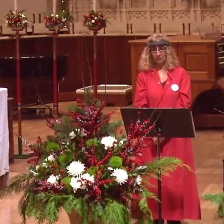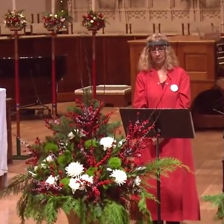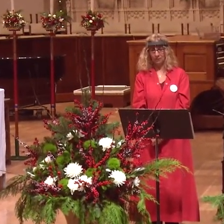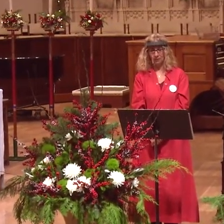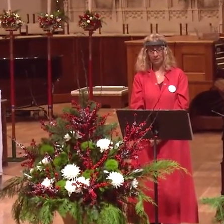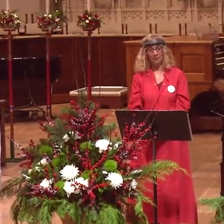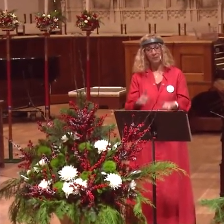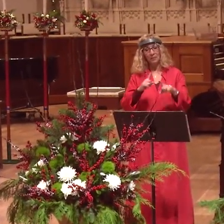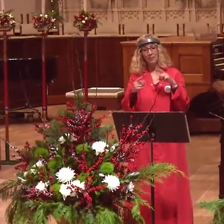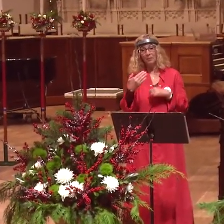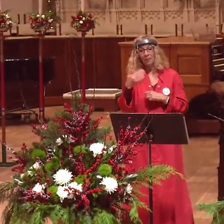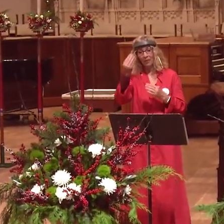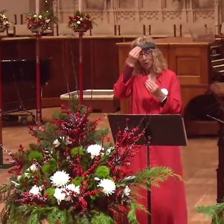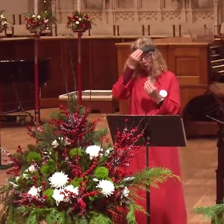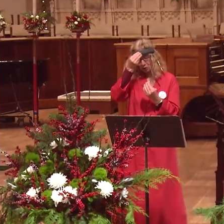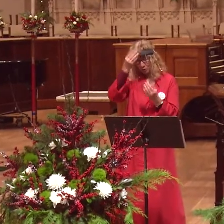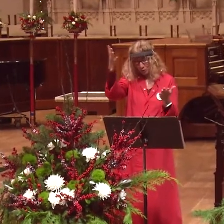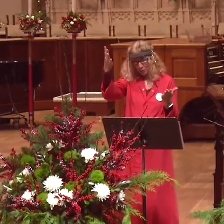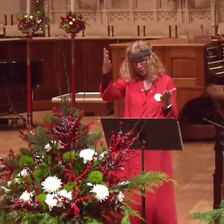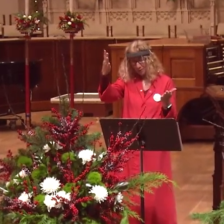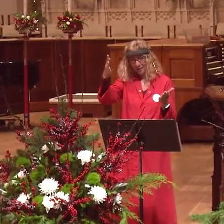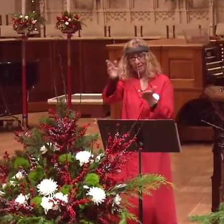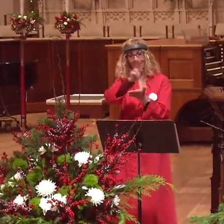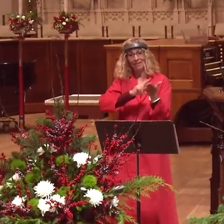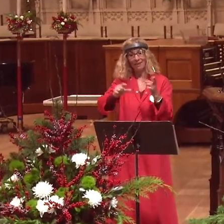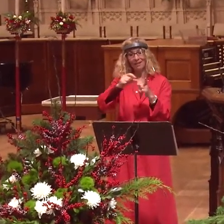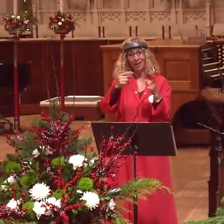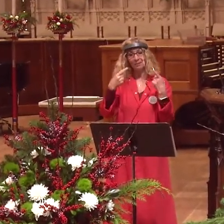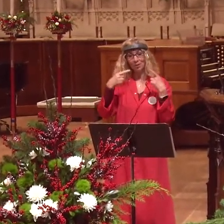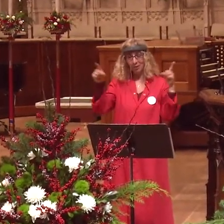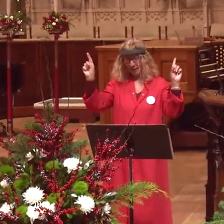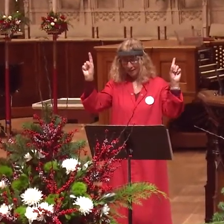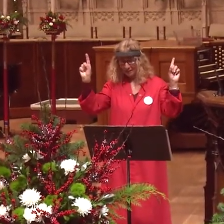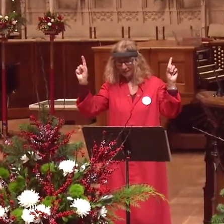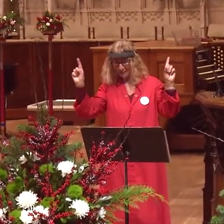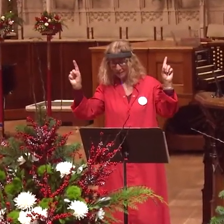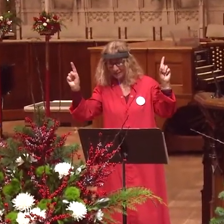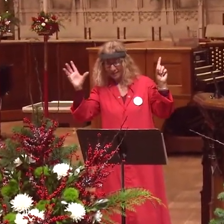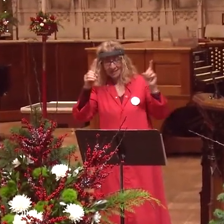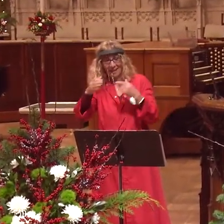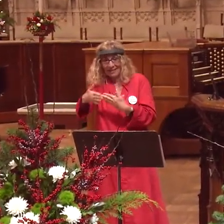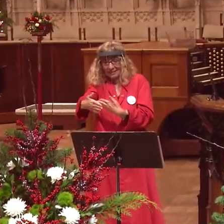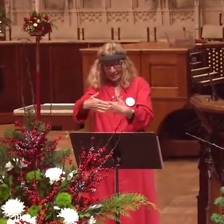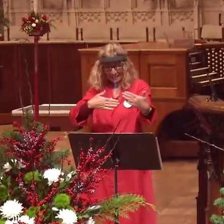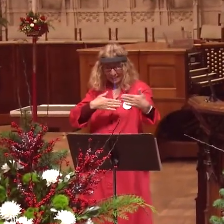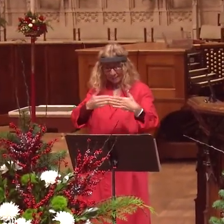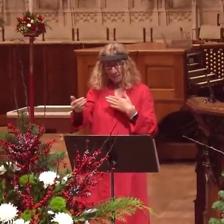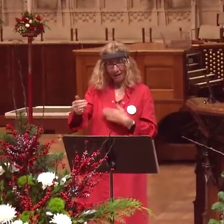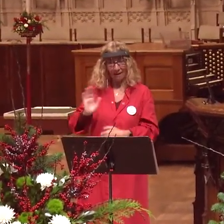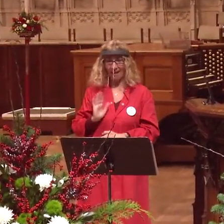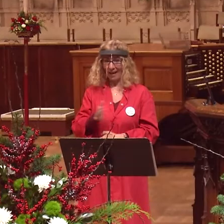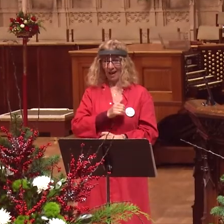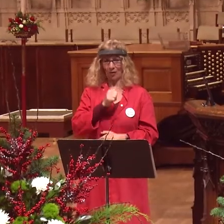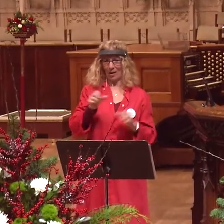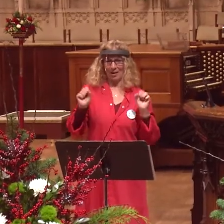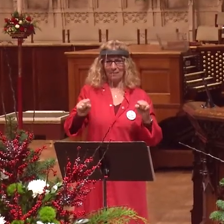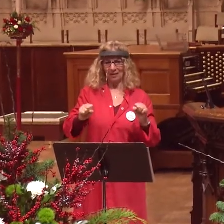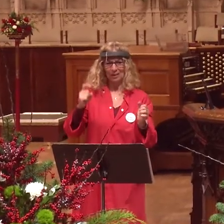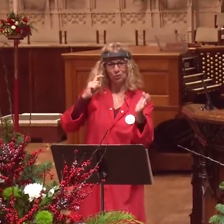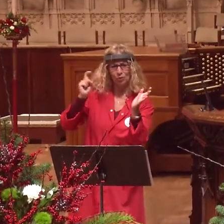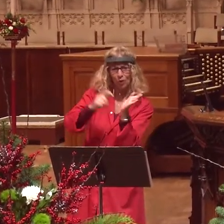But the good news that this gospel proclaims is that despite our inability to notice, to be open, to be